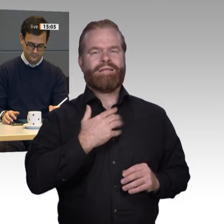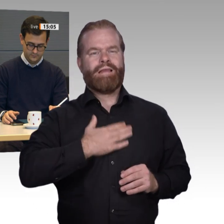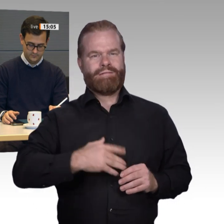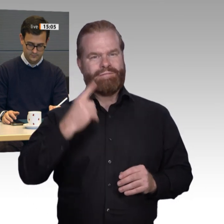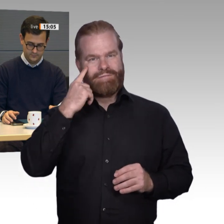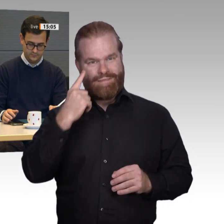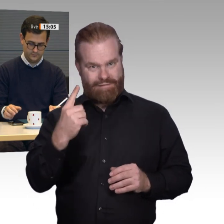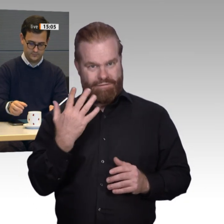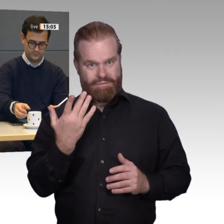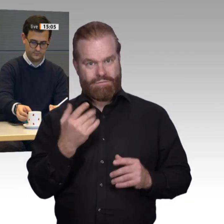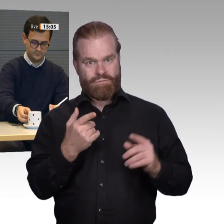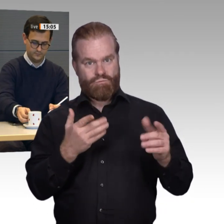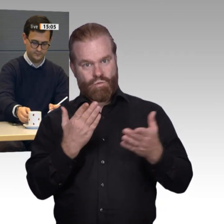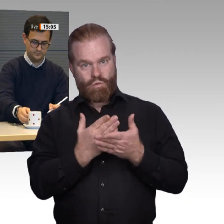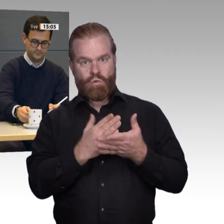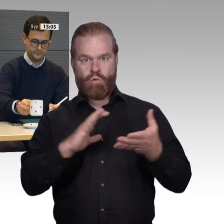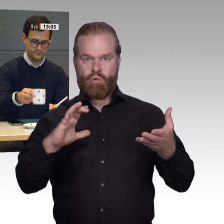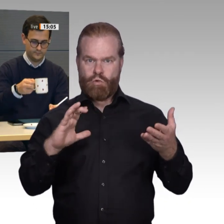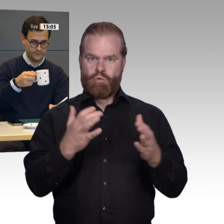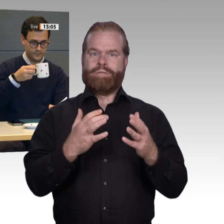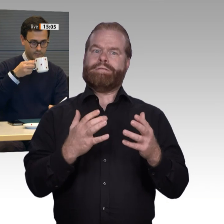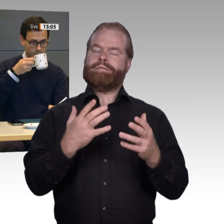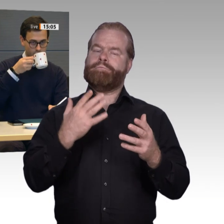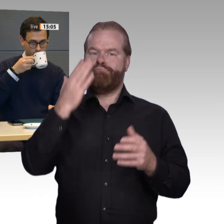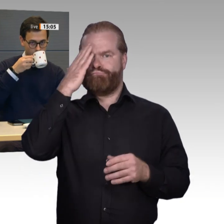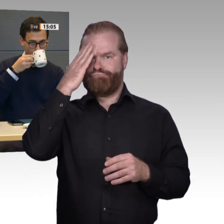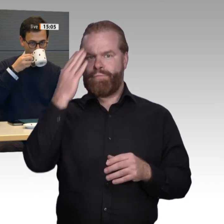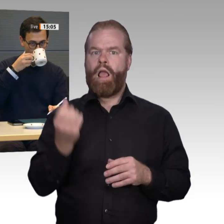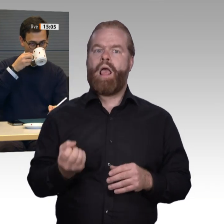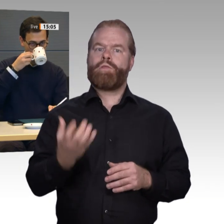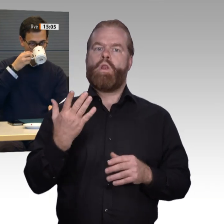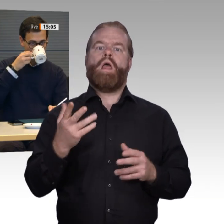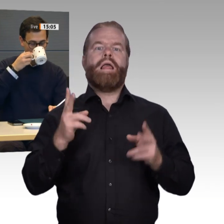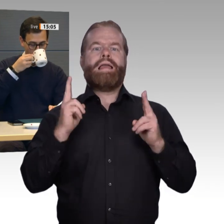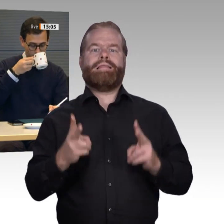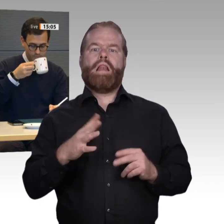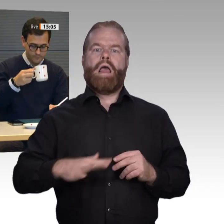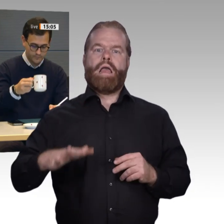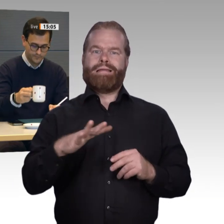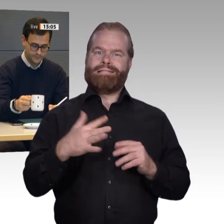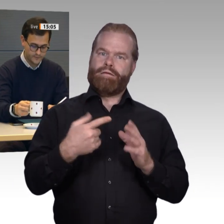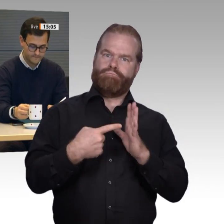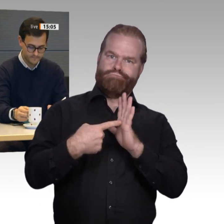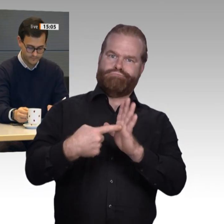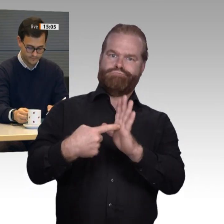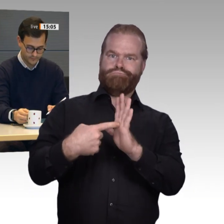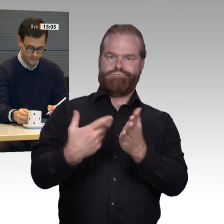die Unterhaltsheranziehung der Kinder für pflegebedürftige Eltern befinden und ob nach